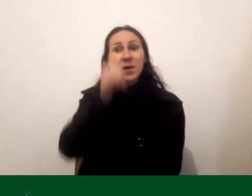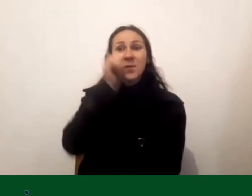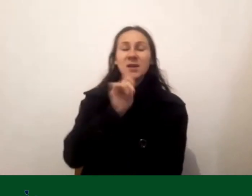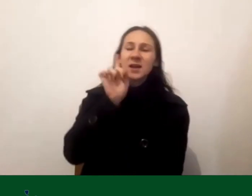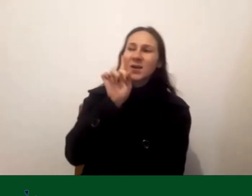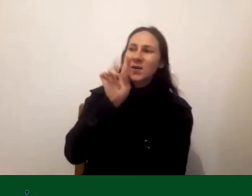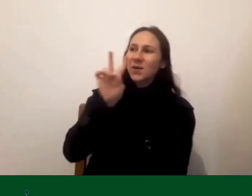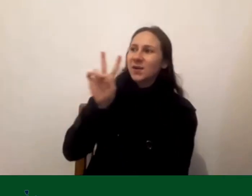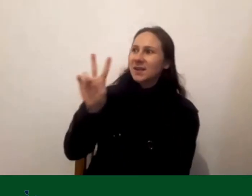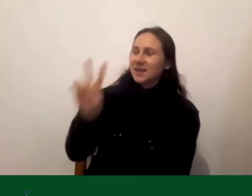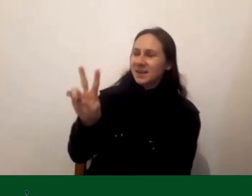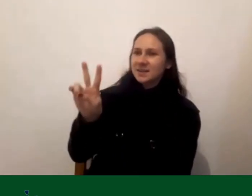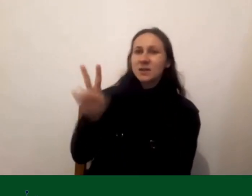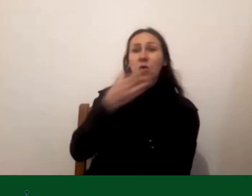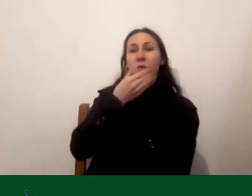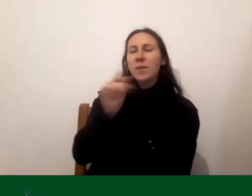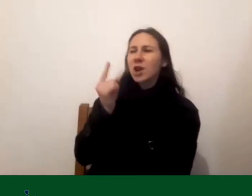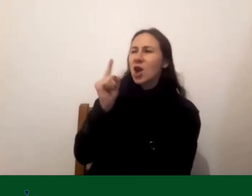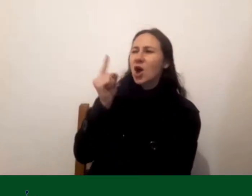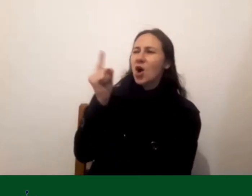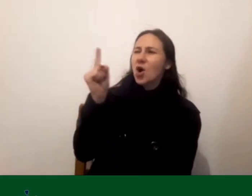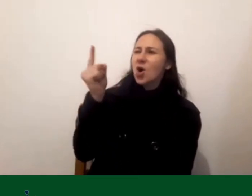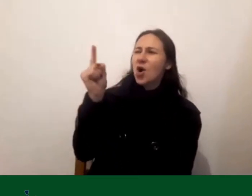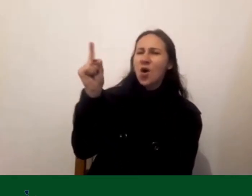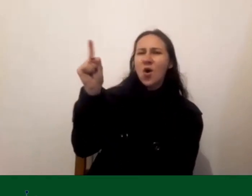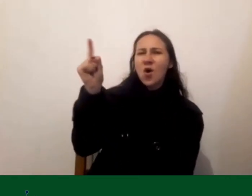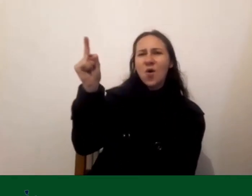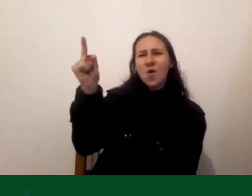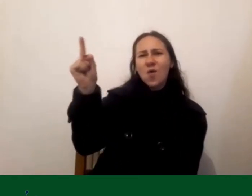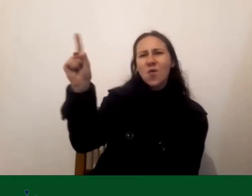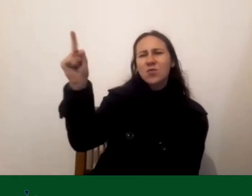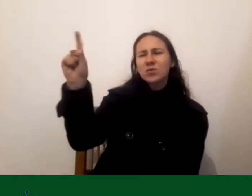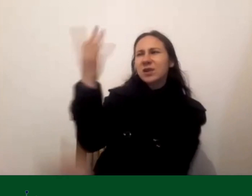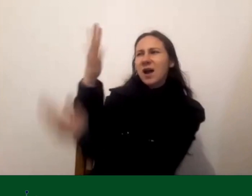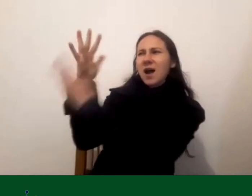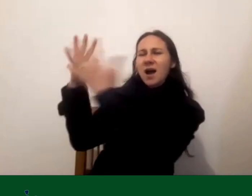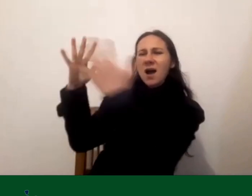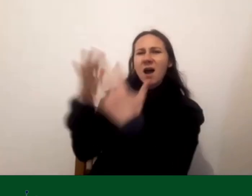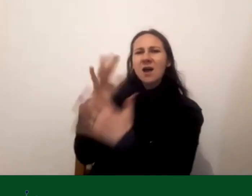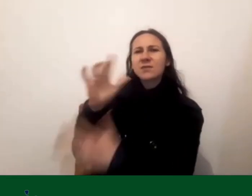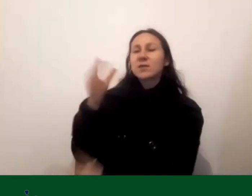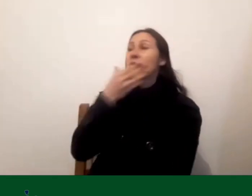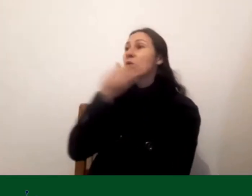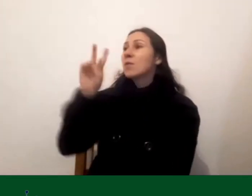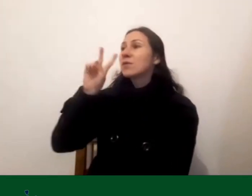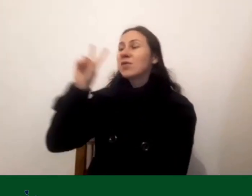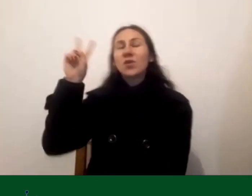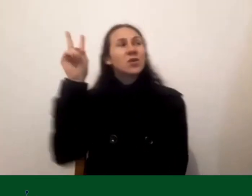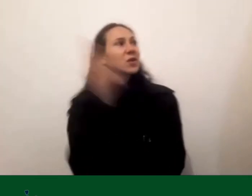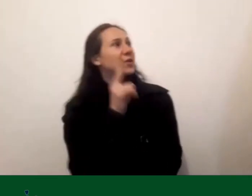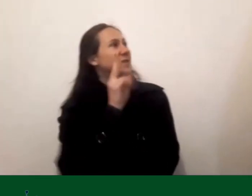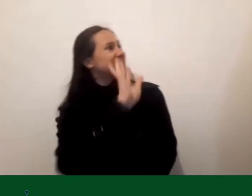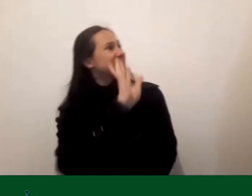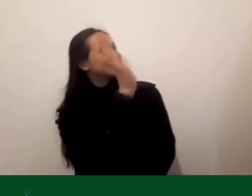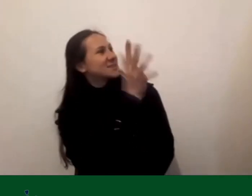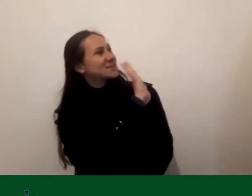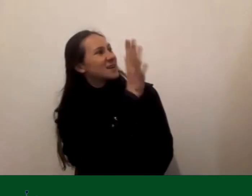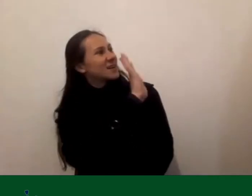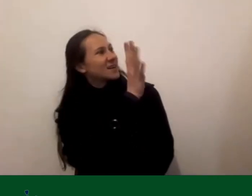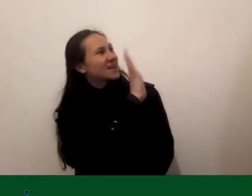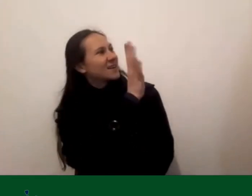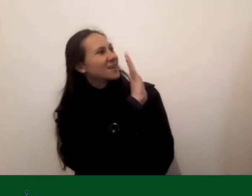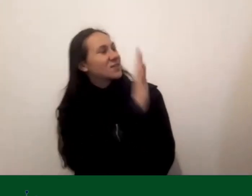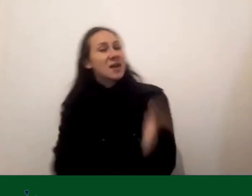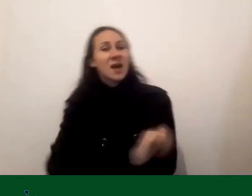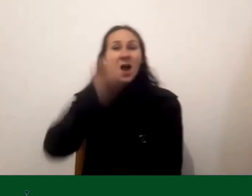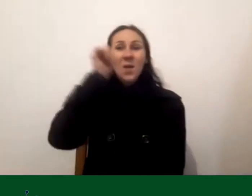ele estava longe já entre os galhos das árvores, ele se voltou e deu um tchau para ela. Ela acenou